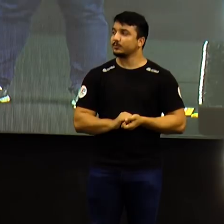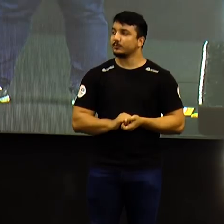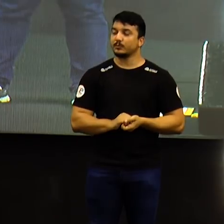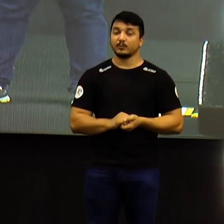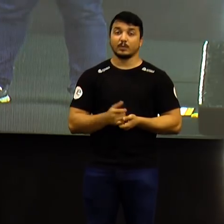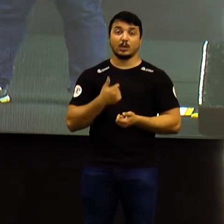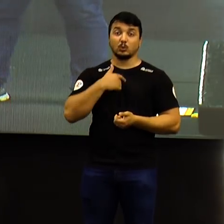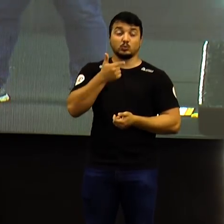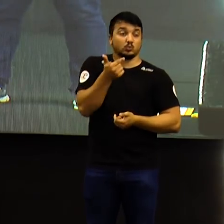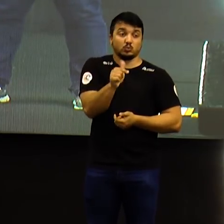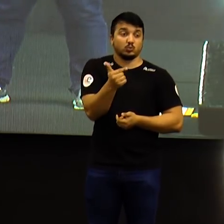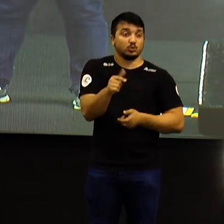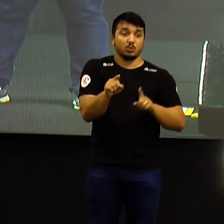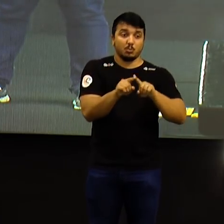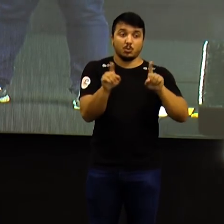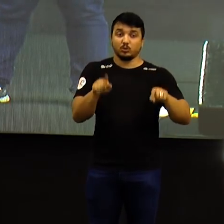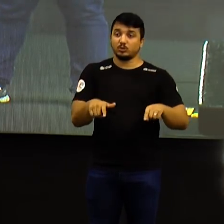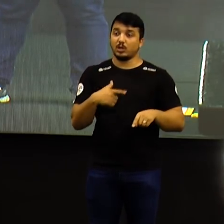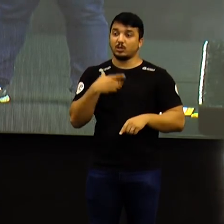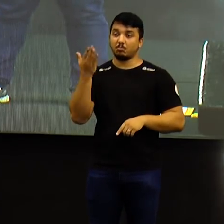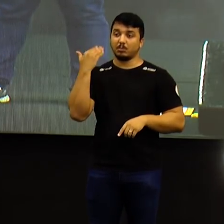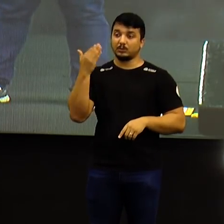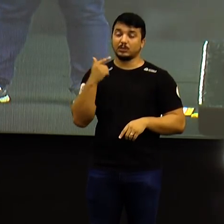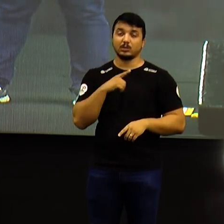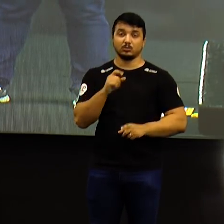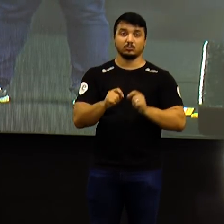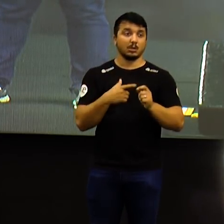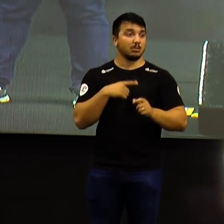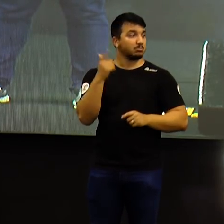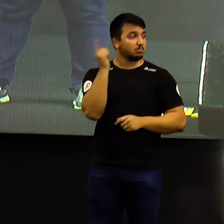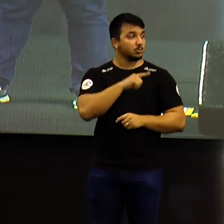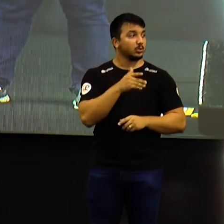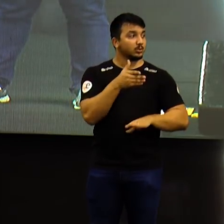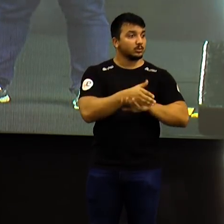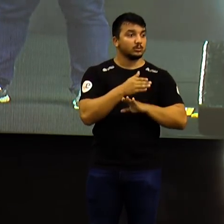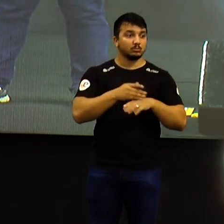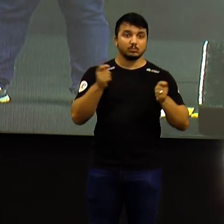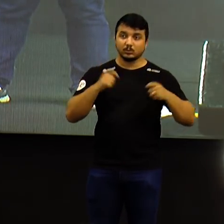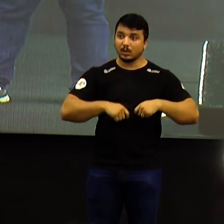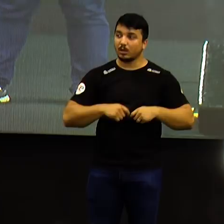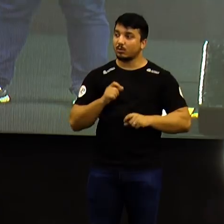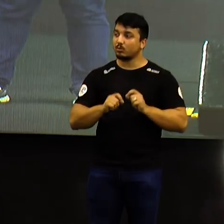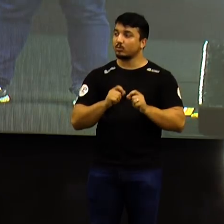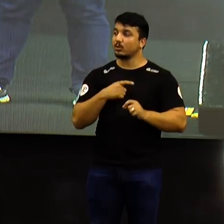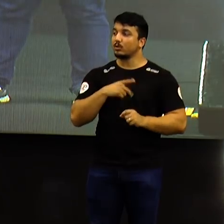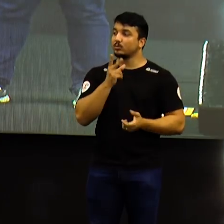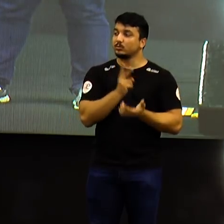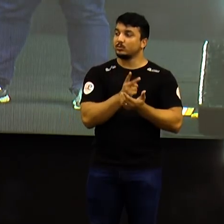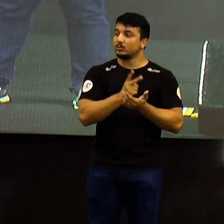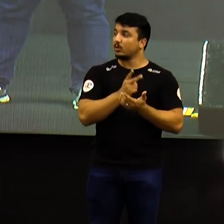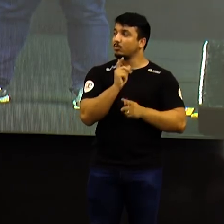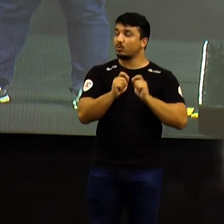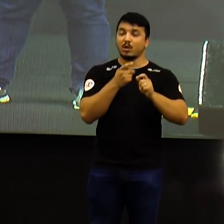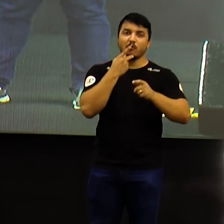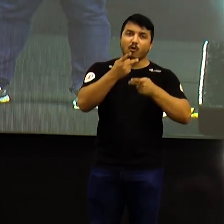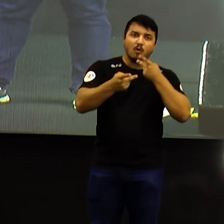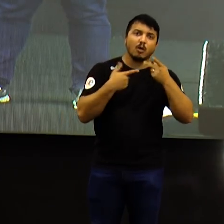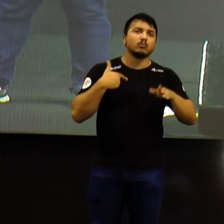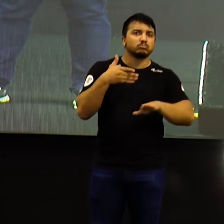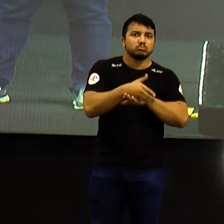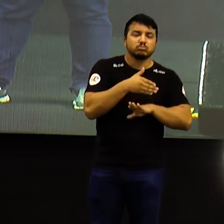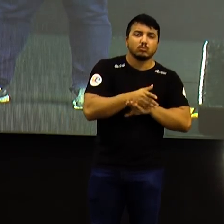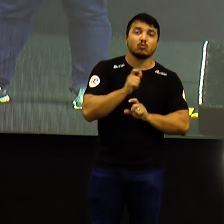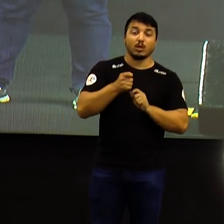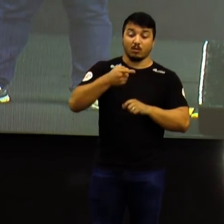Eu não tinha esse projeto no meu tempo. Vocês estão tendo uma oportunidade de ouro. Eu sempre digo isso quando venham para cá, que